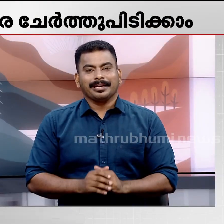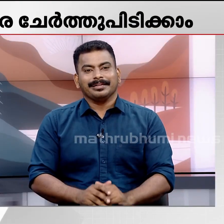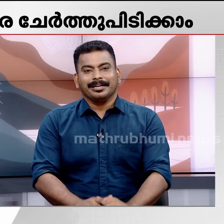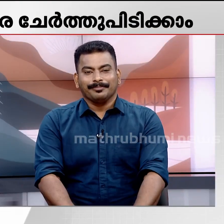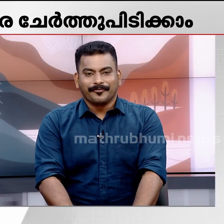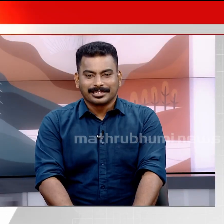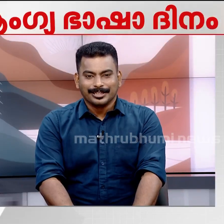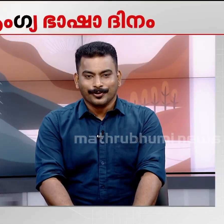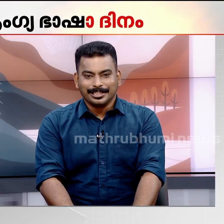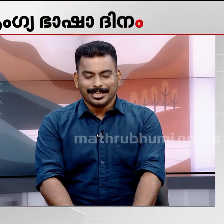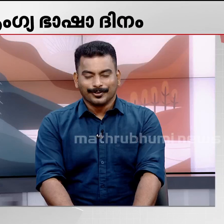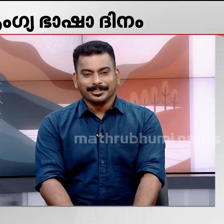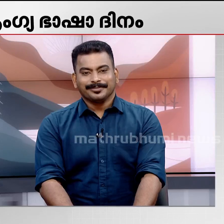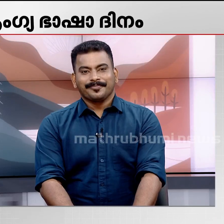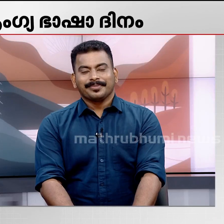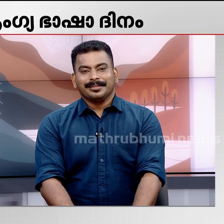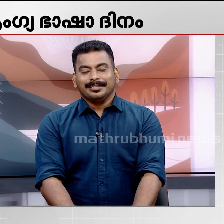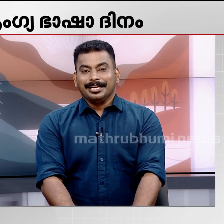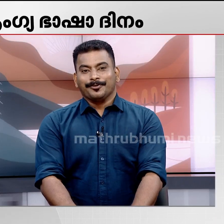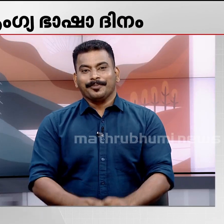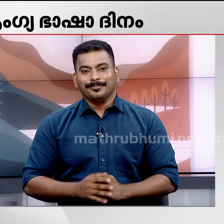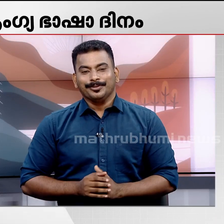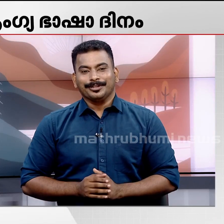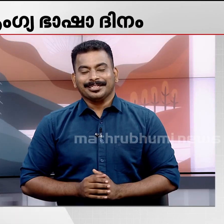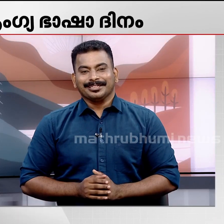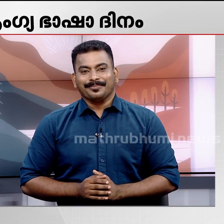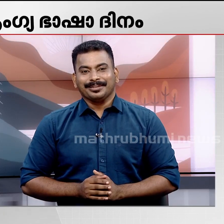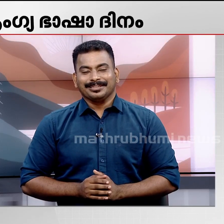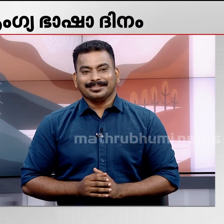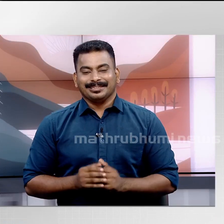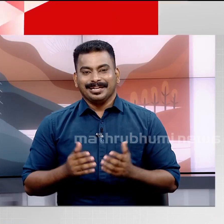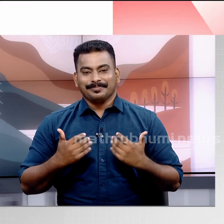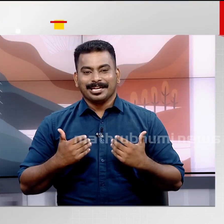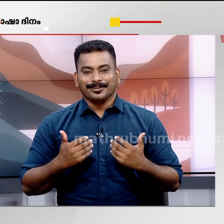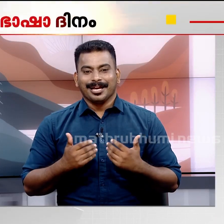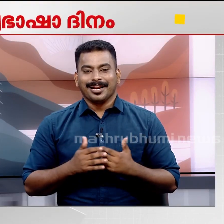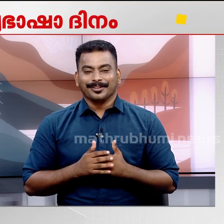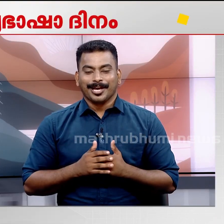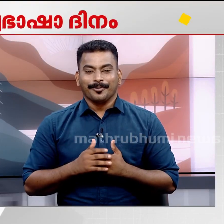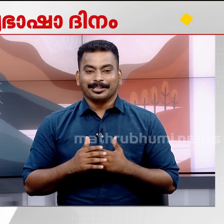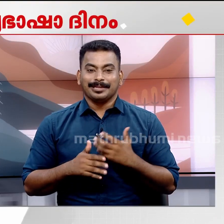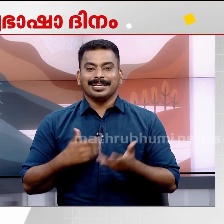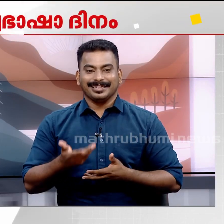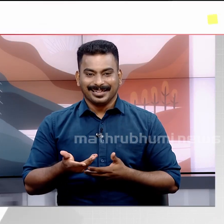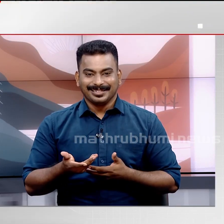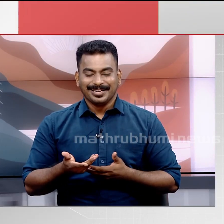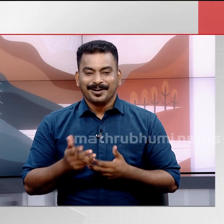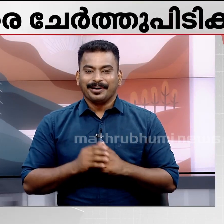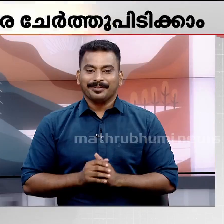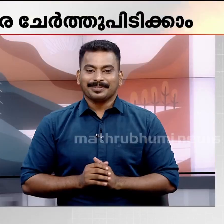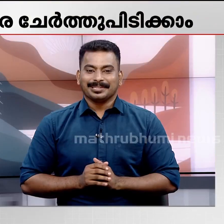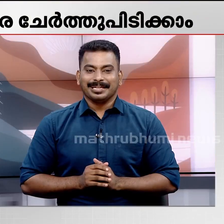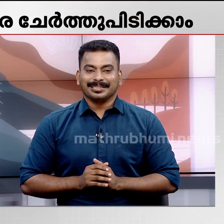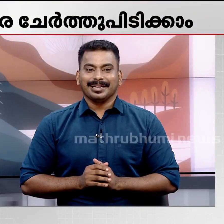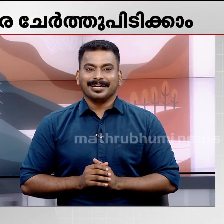തീർച്ചയായിട്ടും അഭിമാനം തന്നെയാണ് ഈ പ്രൊഫഷനിൽ ജോലി ചെയ്യുക എന്നുള്ളത്. ഇതിൽ ഏറ്റവും വലിയ ബുദ്ധിമുട്ട് ഞാൻ സംസാരിക്കുന്ന ഒരാളാണെന്ന് ഒരാളോട് പറഞ്ഞ് മനസ്സിലാക്കുന്നതാണ്.